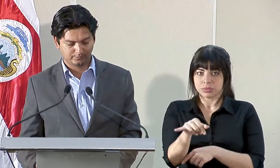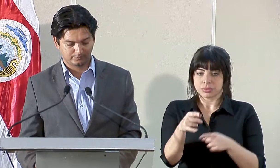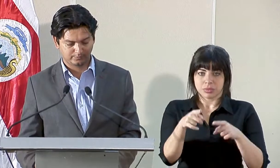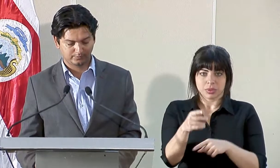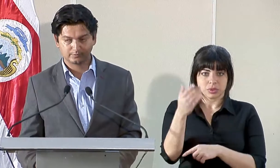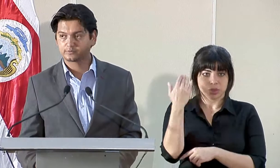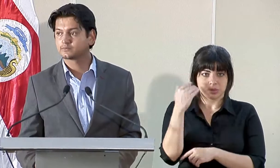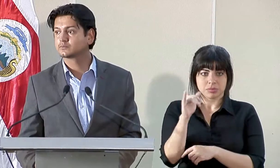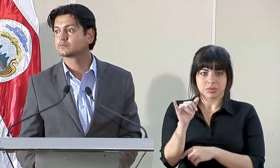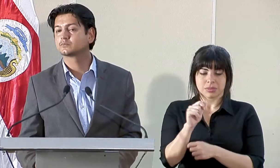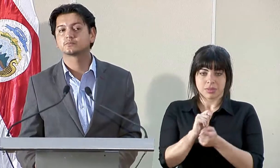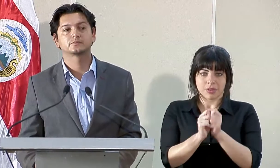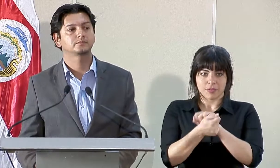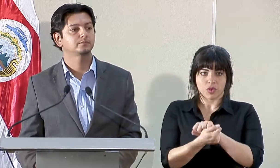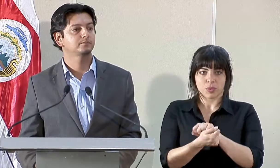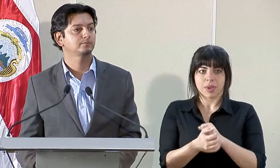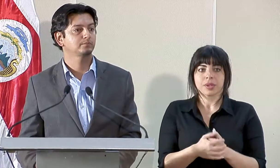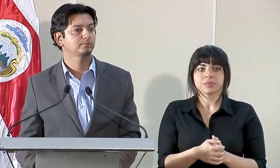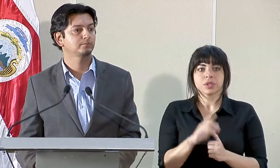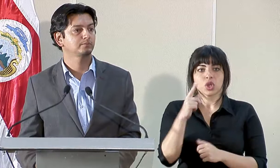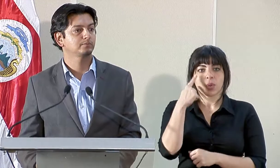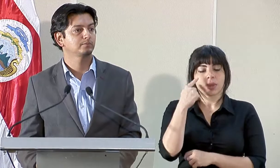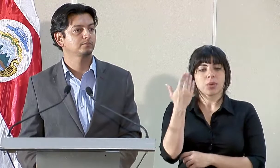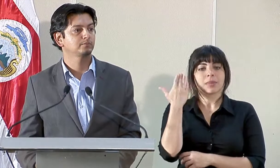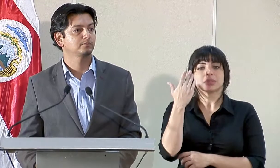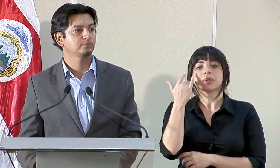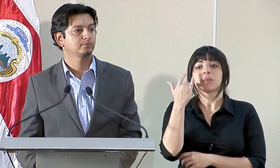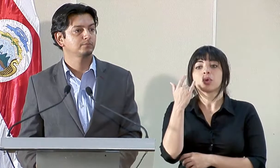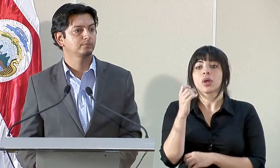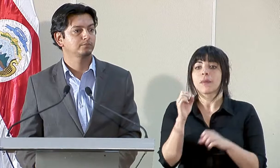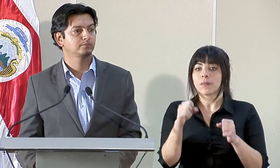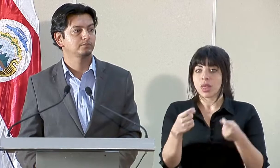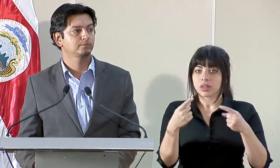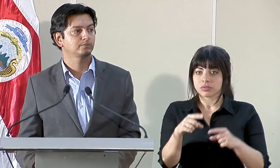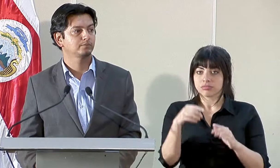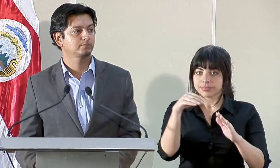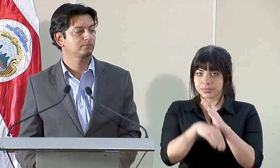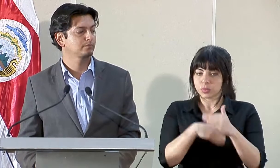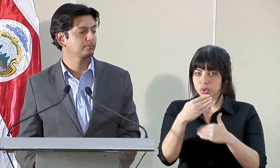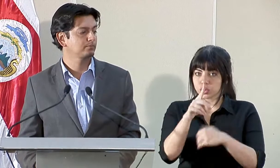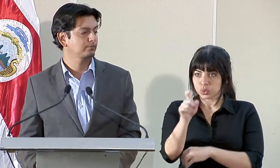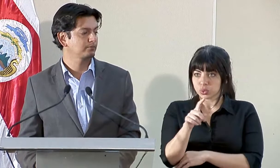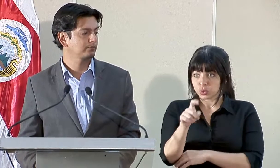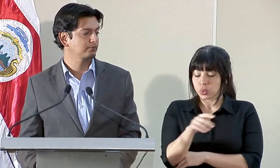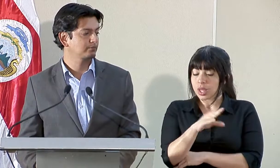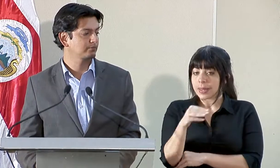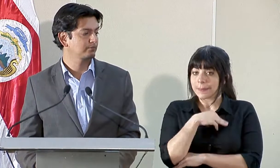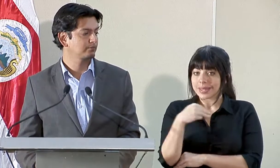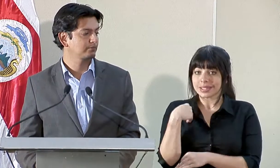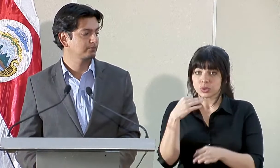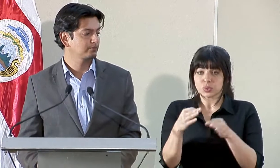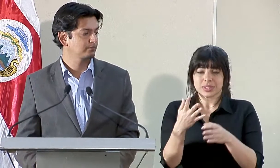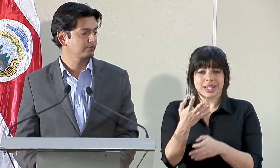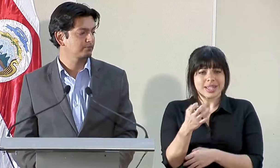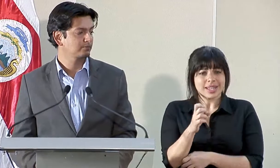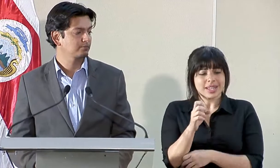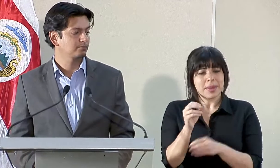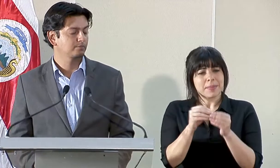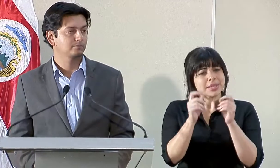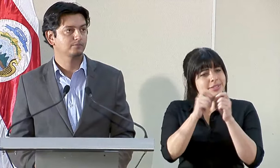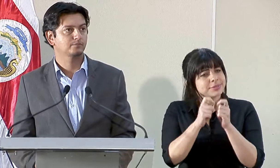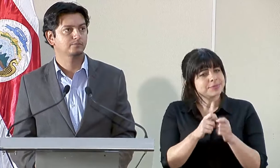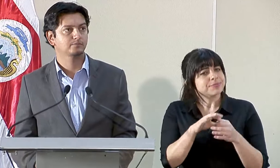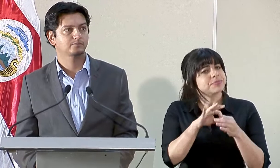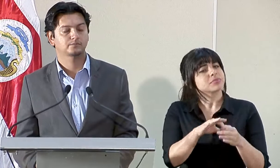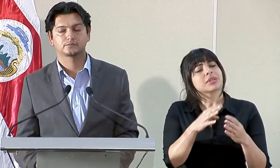pasó con la reforma del gobierno anterior, porque se pueden venir abajo en el proceso de consultas. Y a la ministra de Justicia quería más detalles sobre